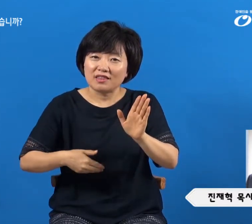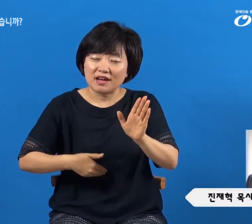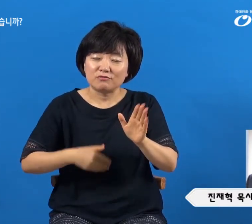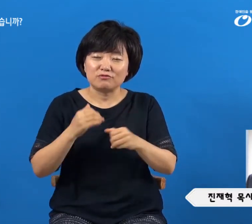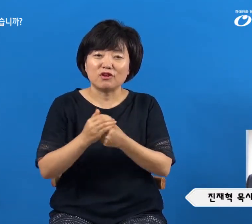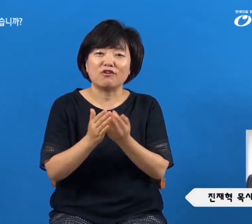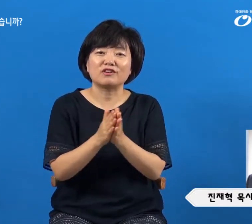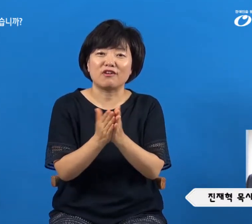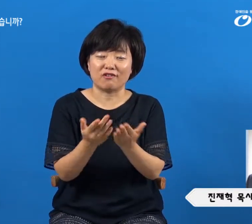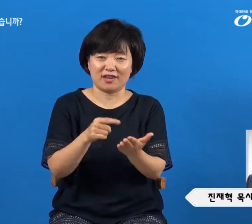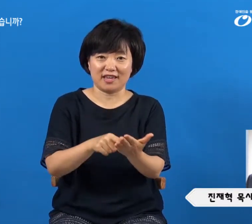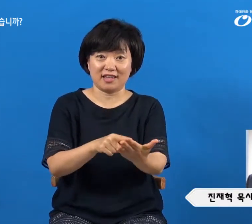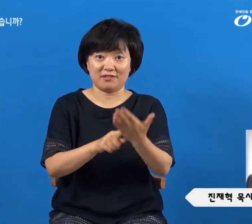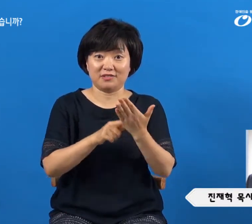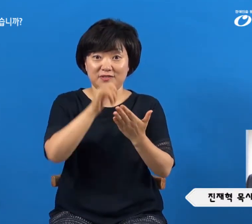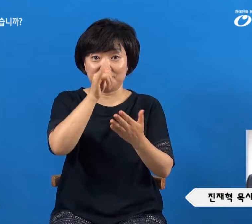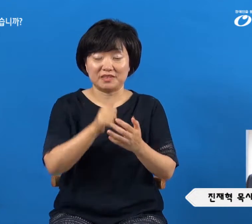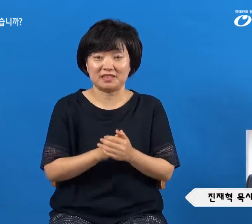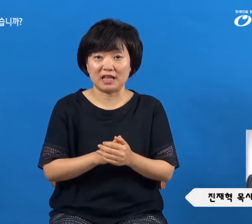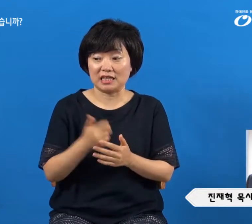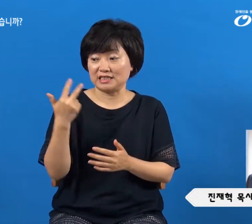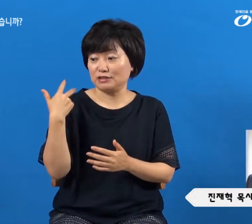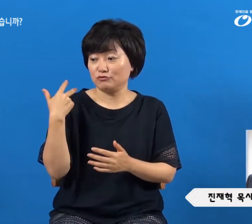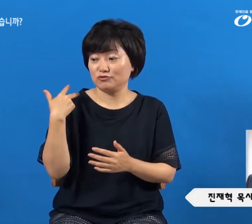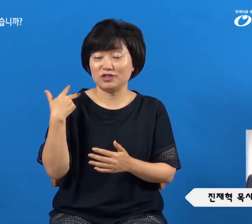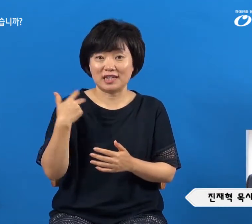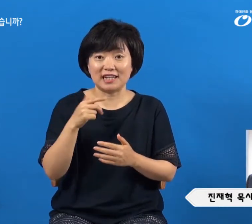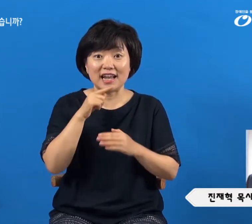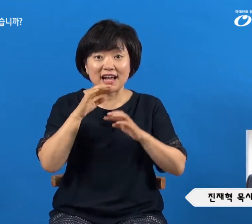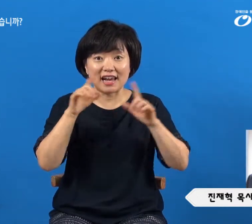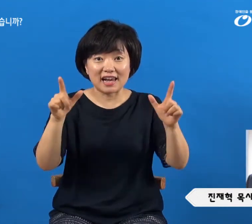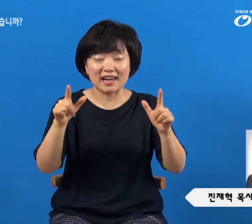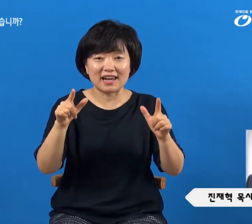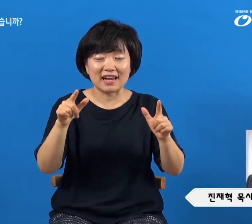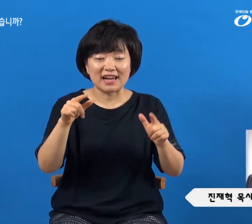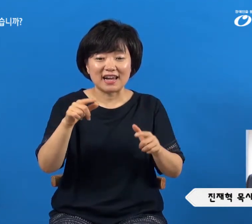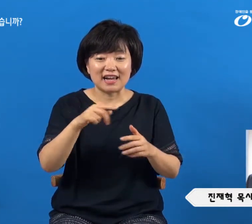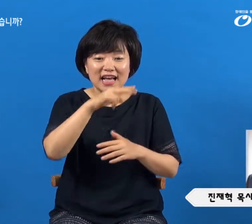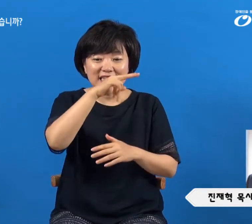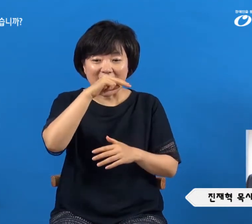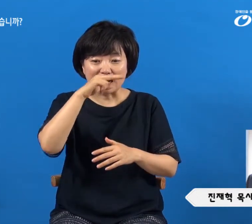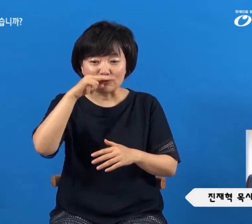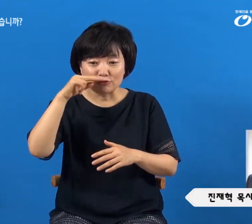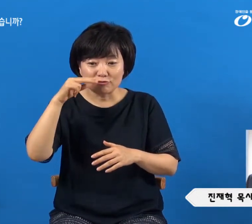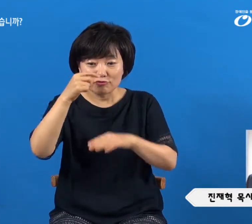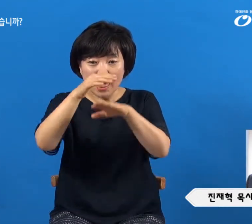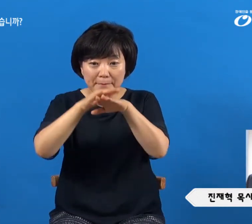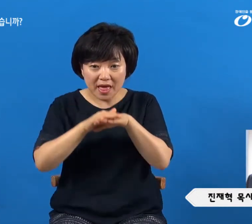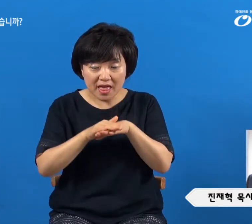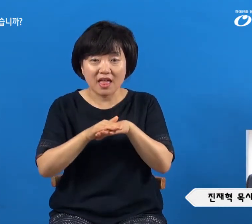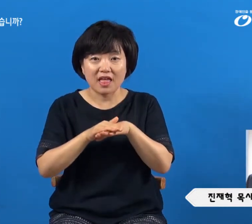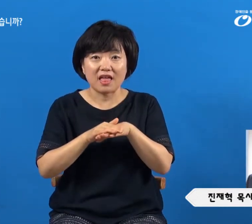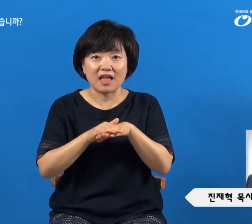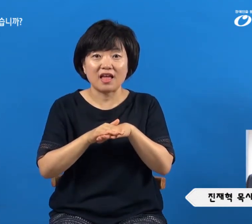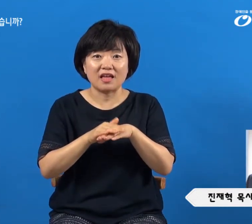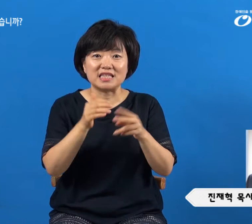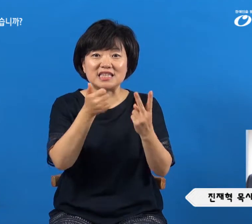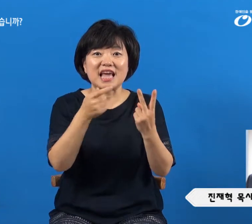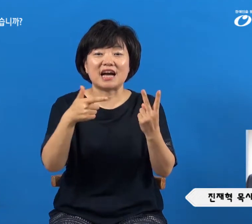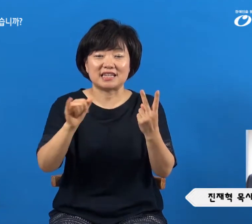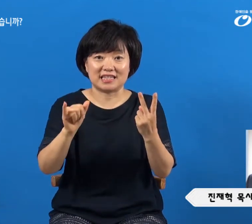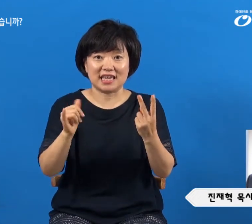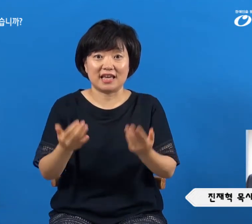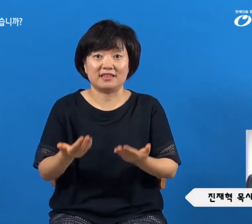성경은 말씀하고 있습니다. 지난 주일날 저희들이 향수 예배를 2학기 새로 시작했습니다. 많은